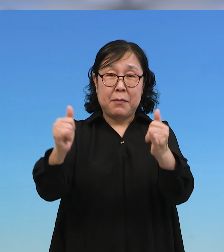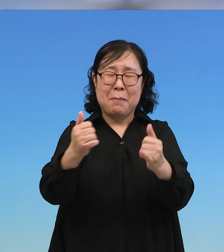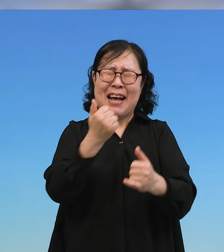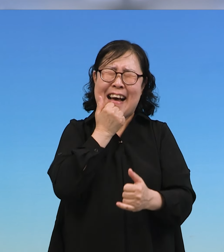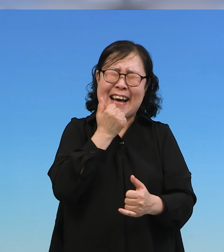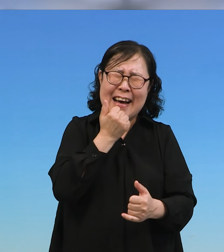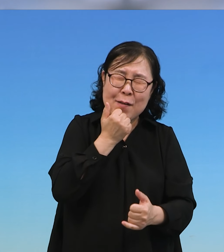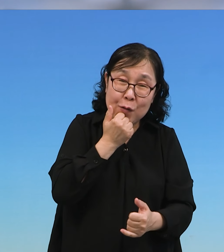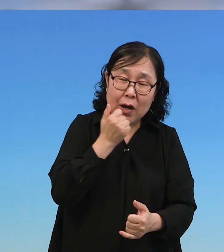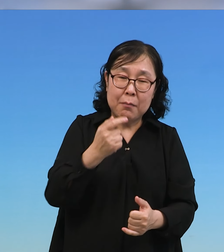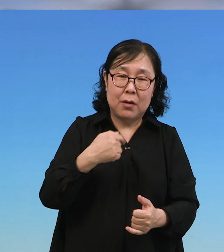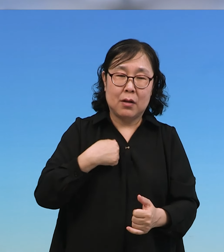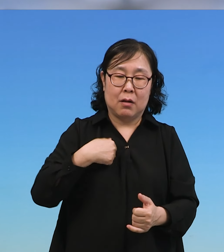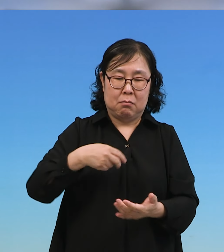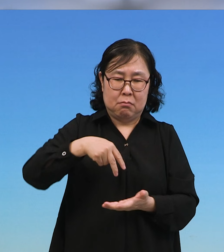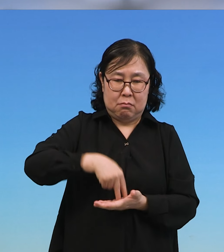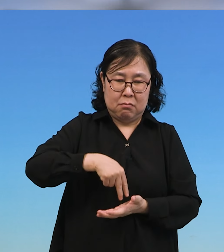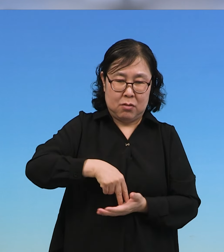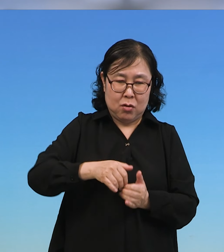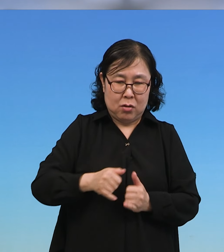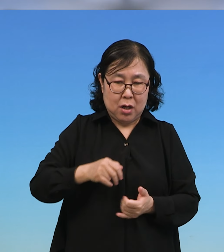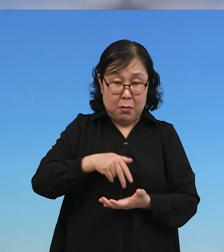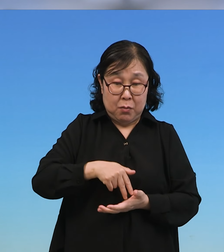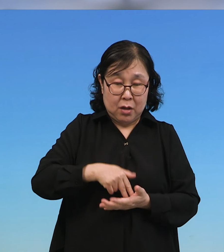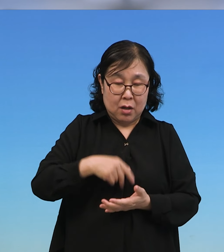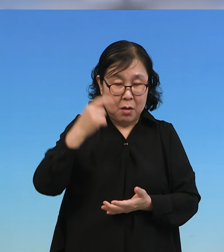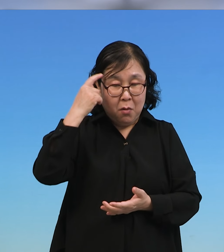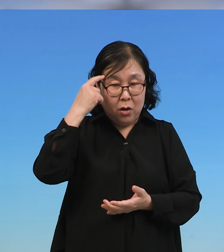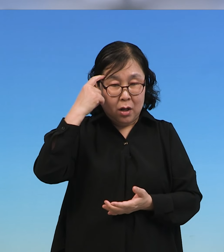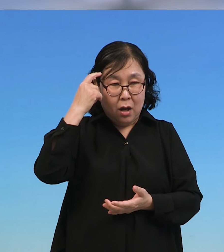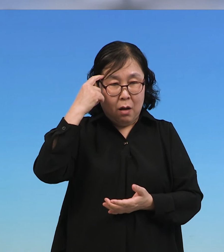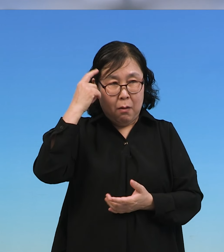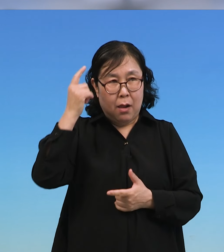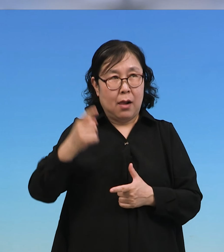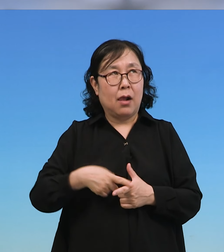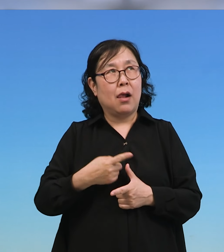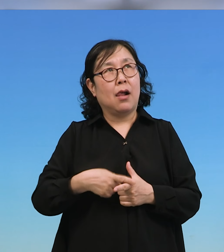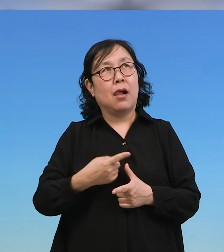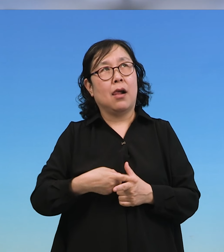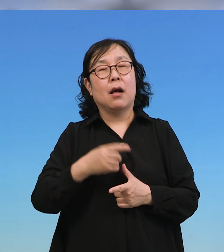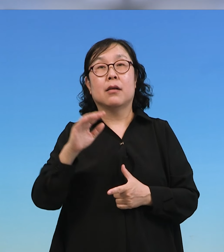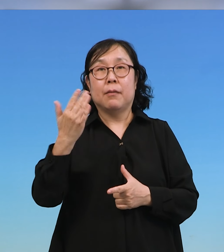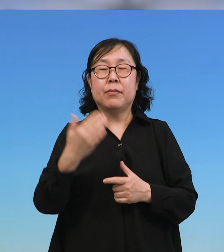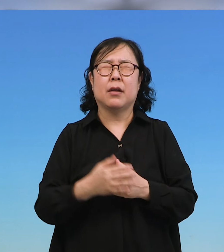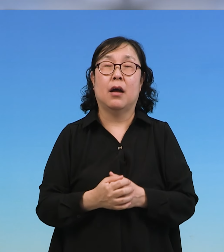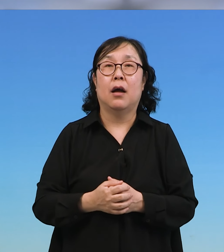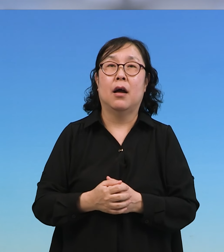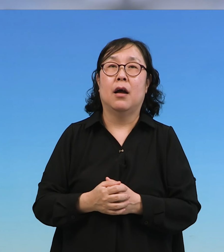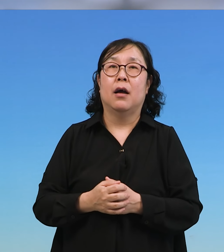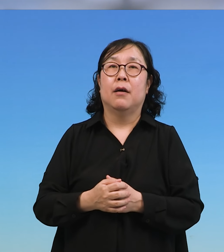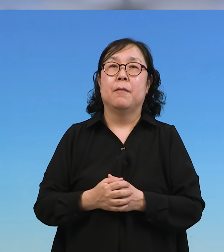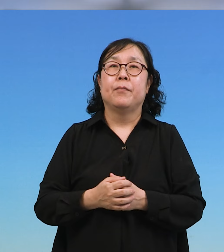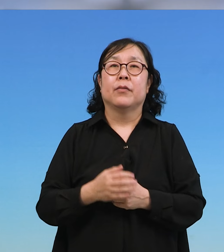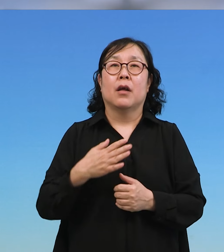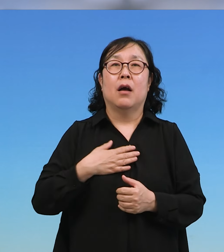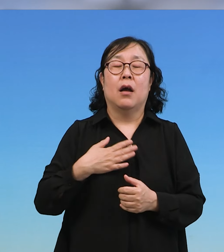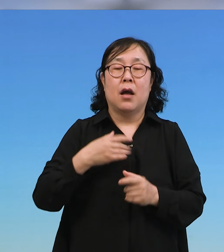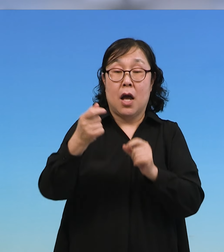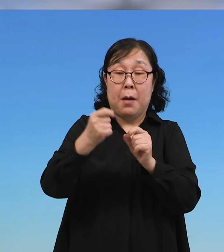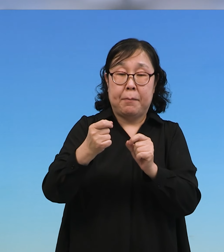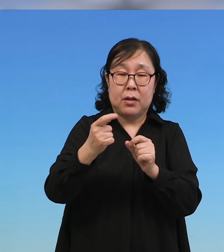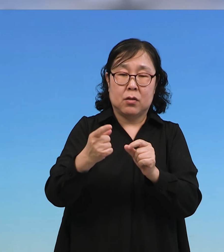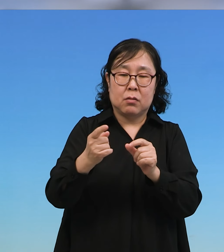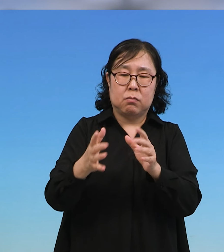머리가 하얘져요. 저는 요즘도 그런 악몽을 꿔요. 앞에서 뭐 한번 이렇게 버벅거렸는데